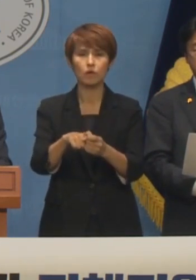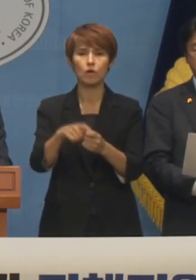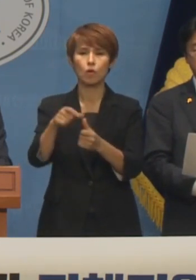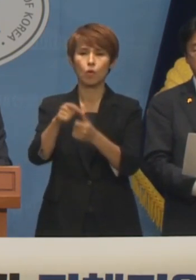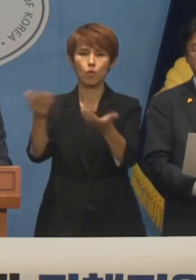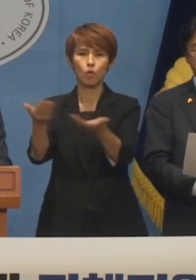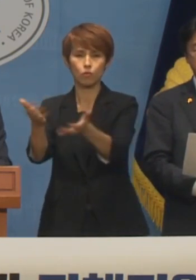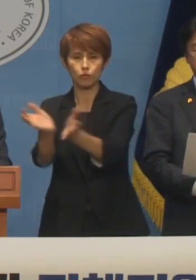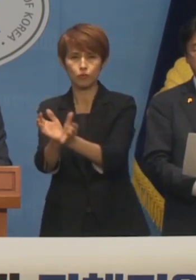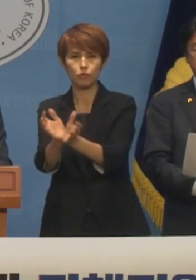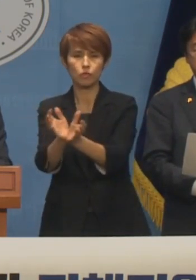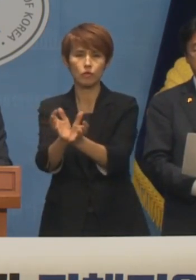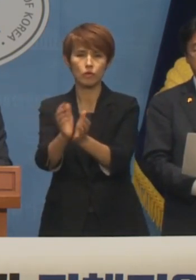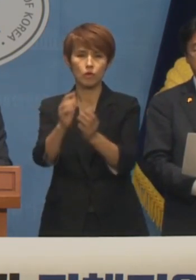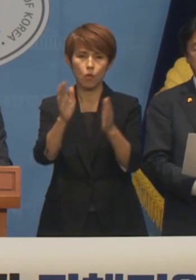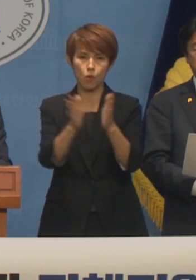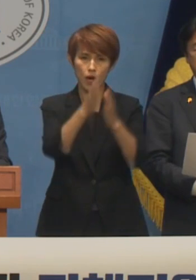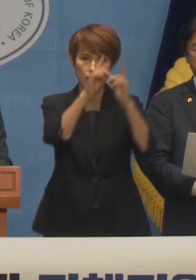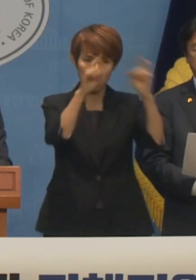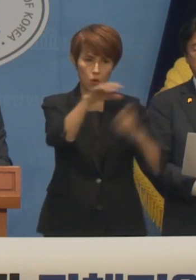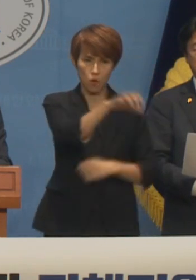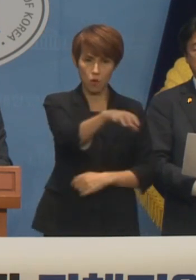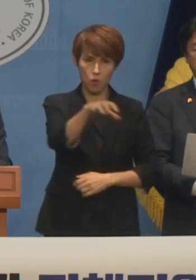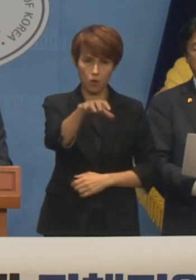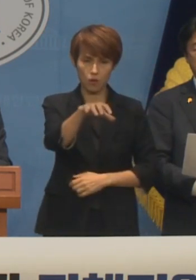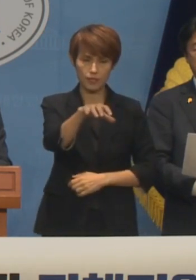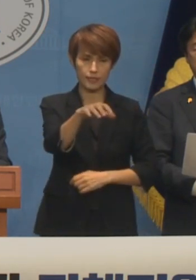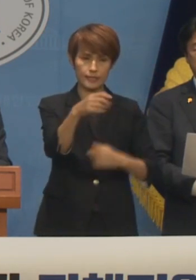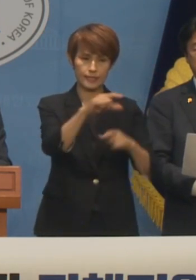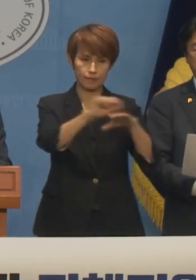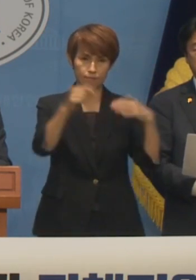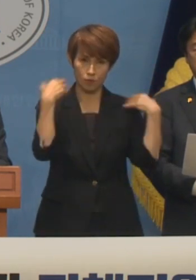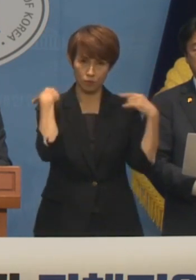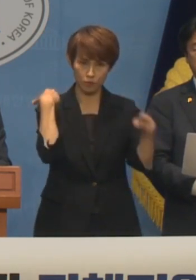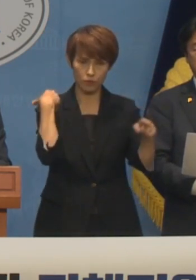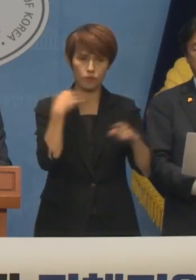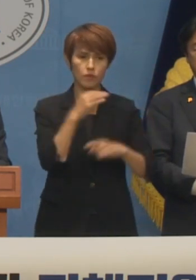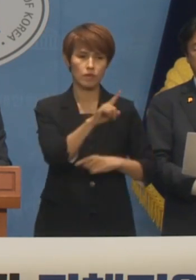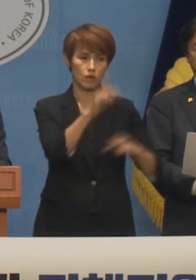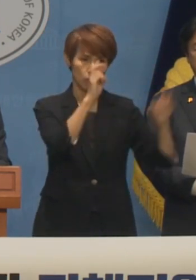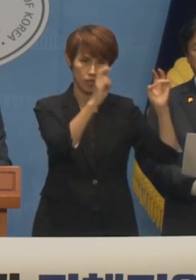경기도, 화성시 등 자치단체는 아리셀 측과